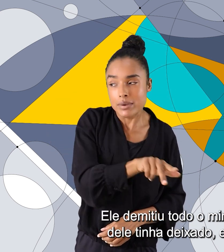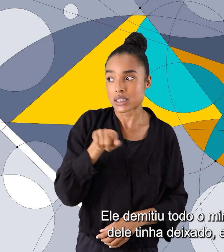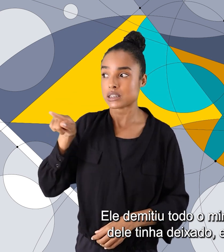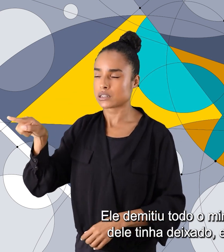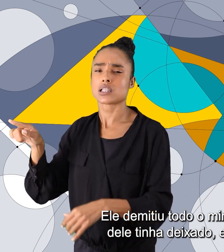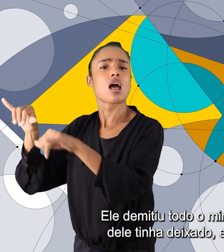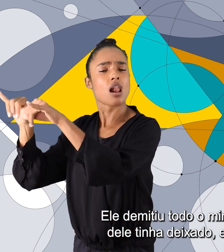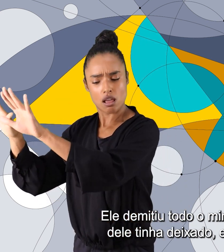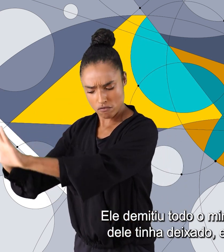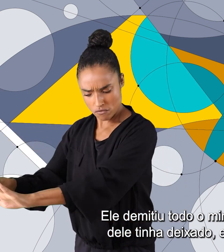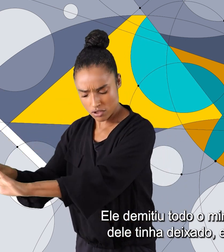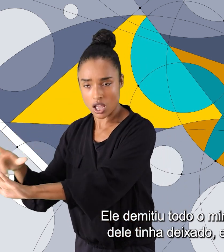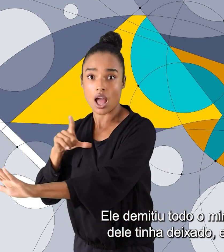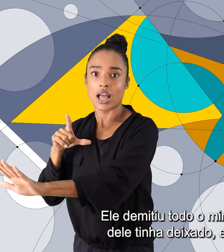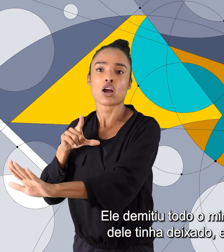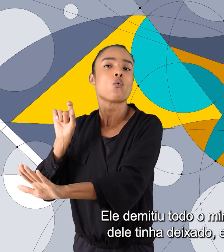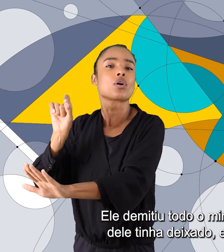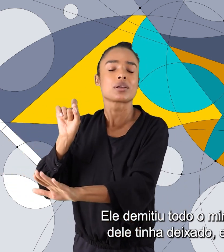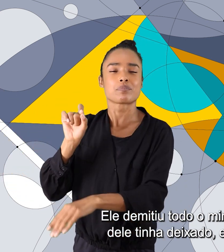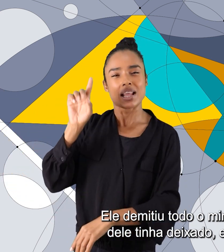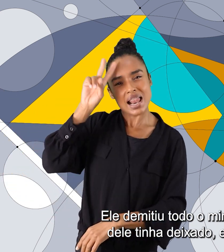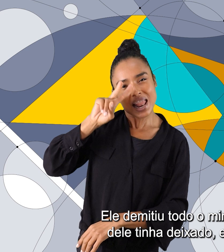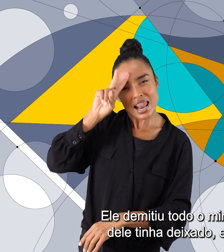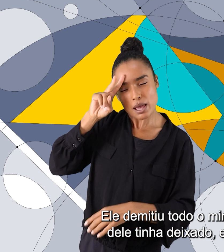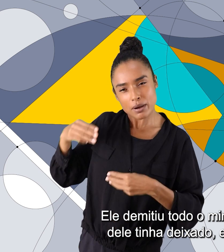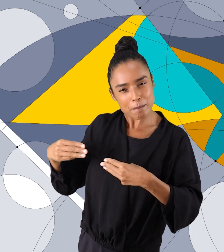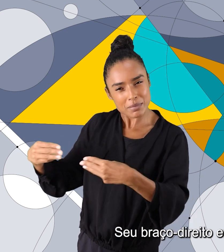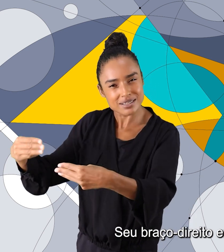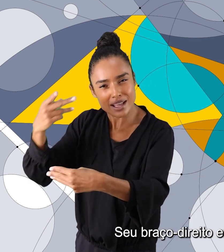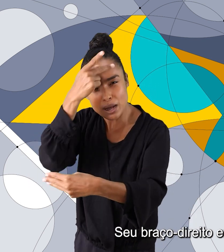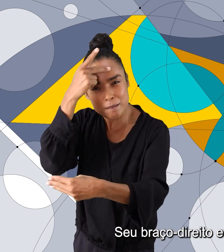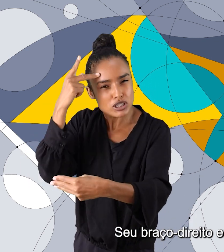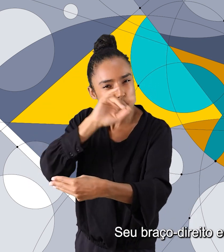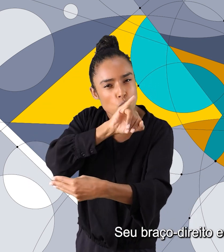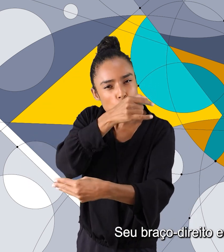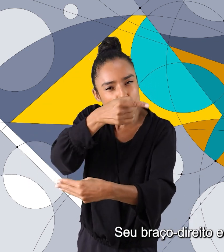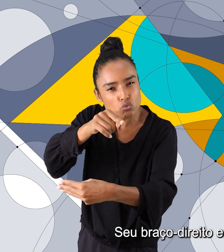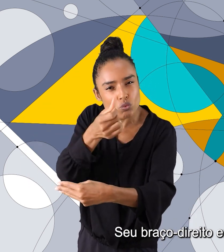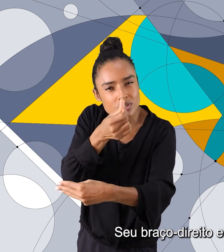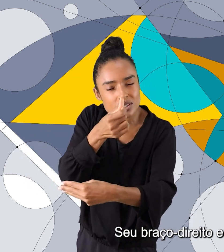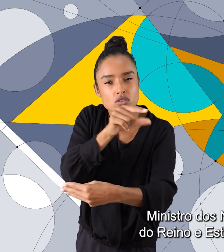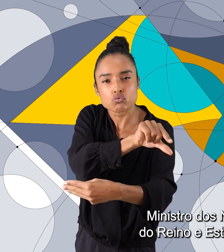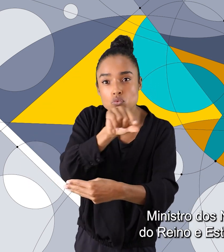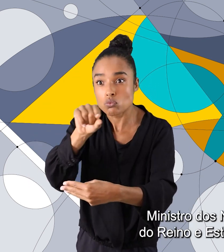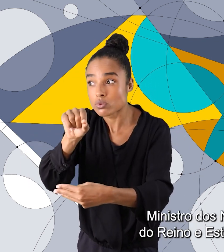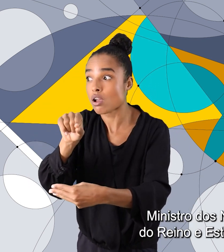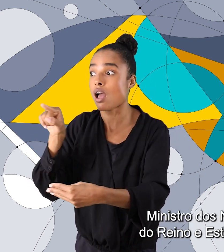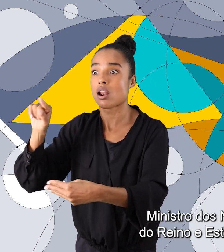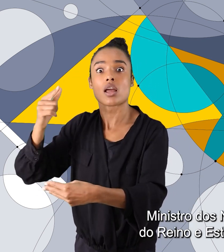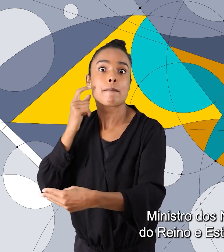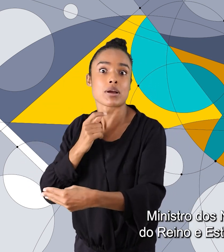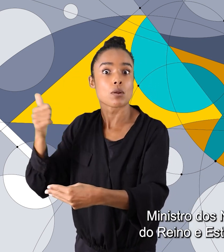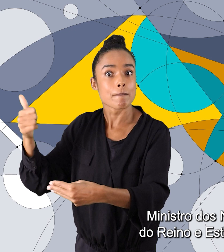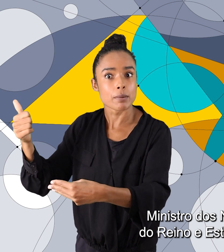demitiu todo o ministério que o pai dele tinha deixado e nomeou outro. Seu braço direito era o Bonifácio, ministro dos